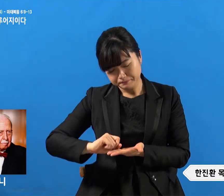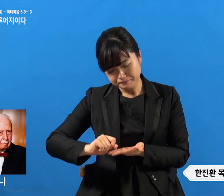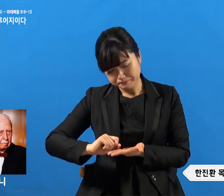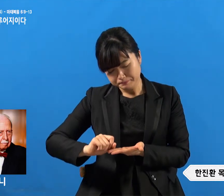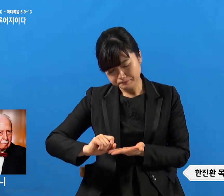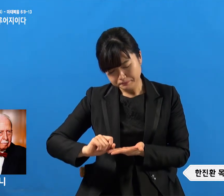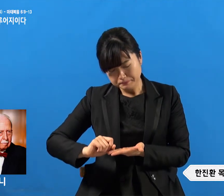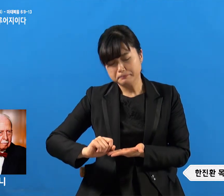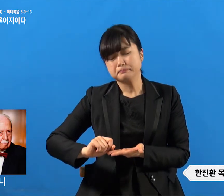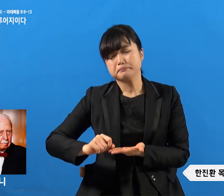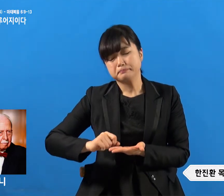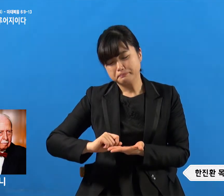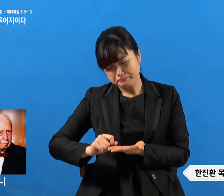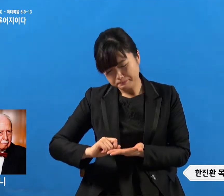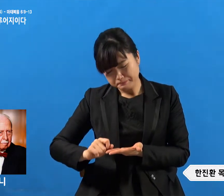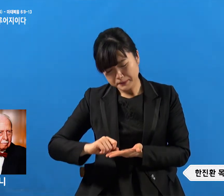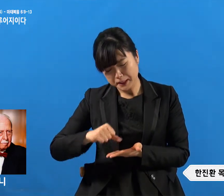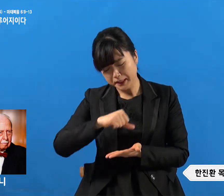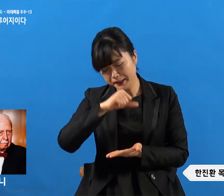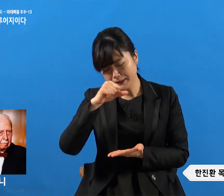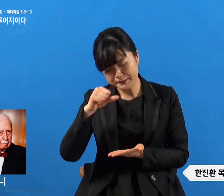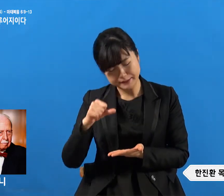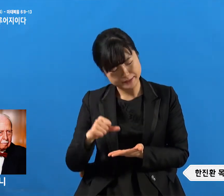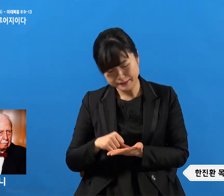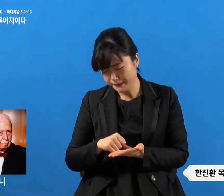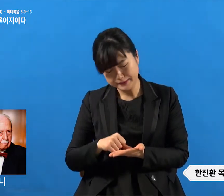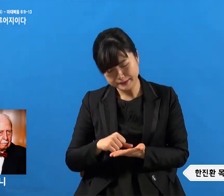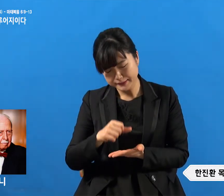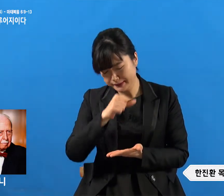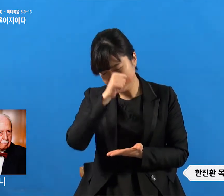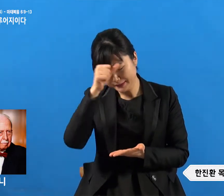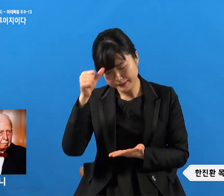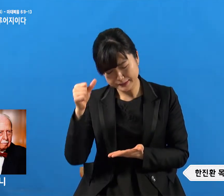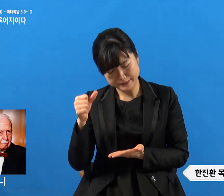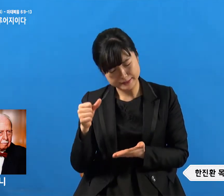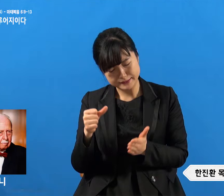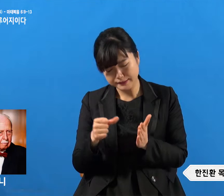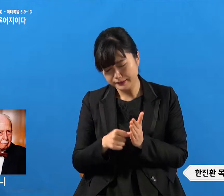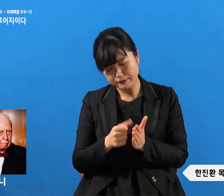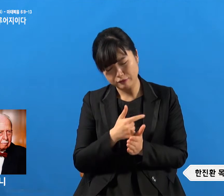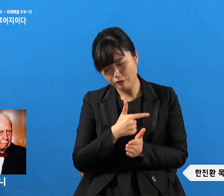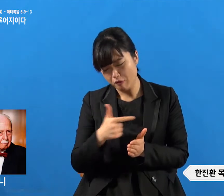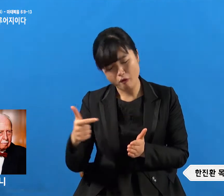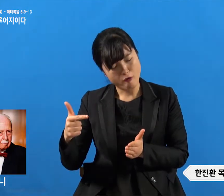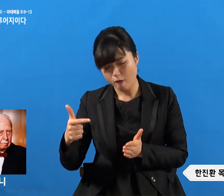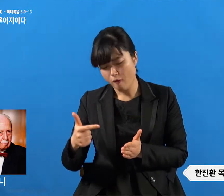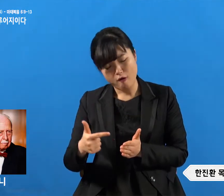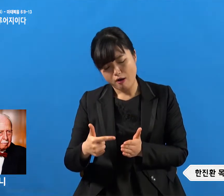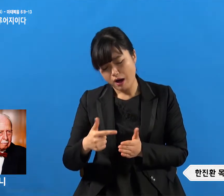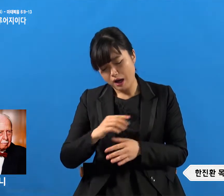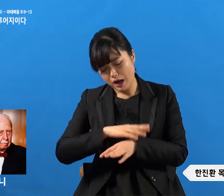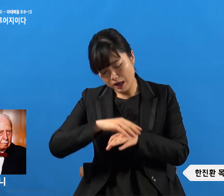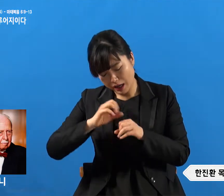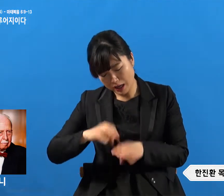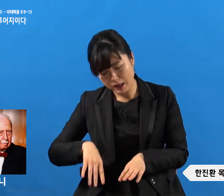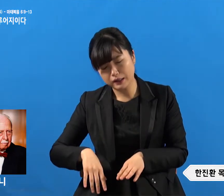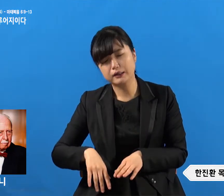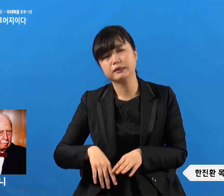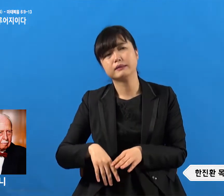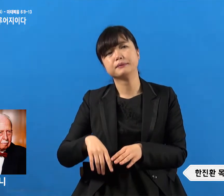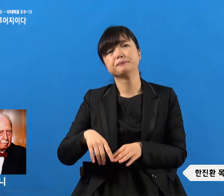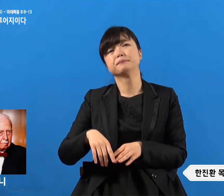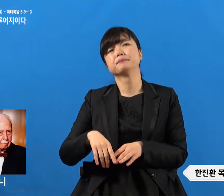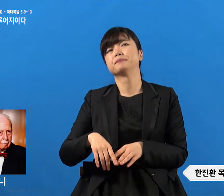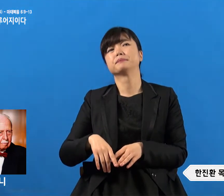쓰고 나니까 이렇게 이 인생을 끝내는가 너무 허망해서 그래서 멍하니